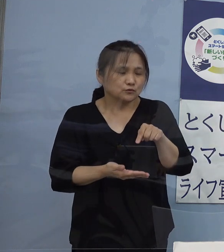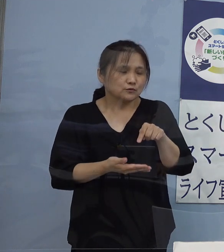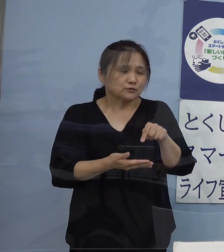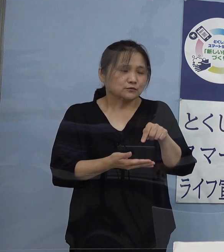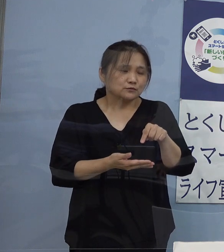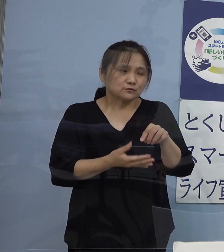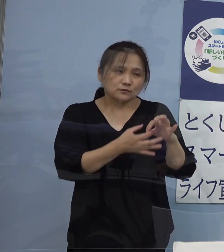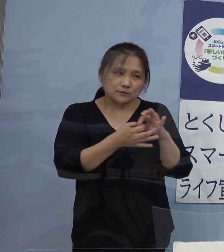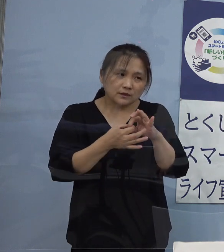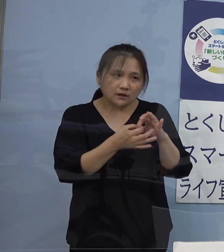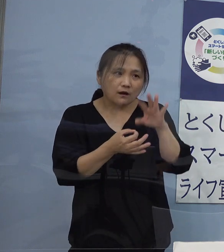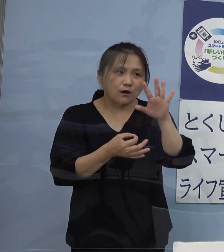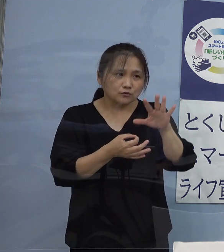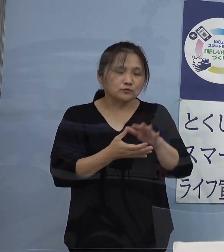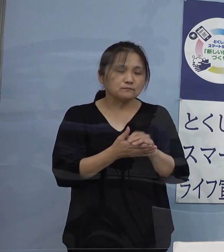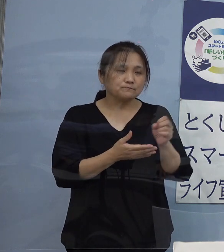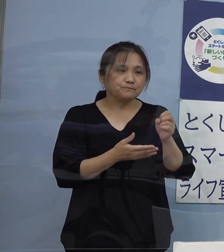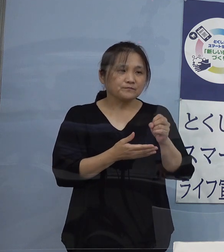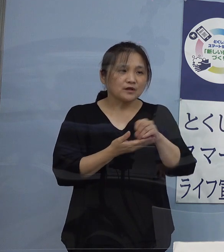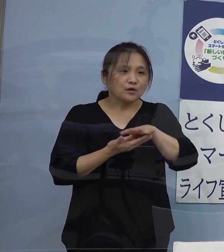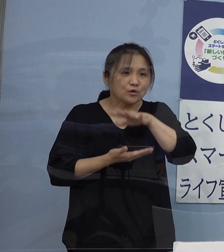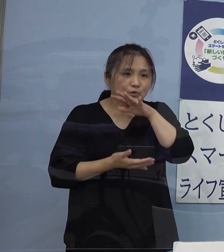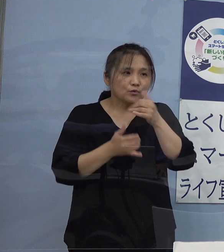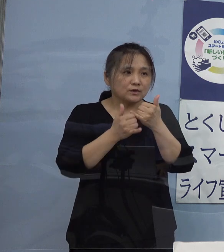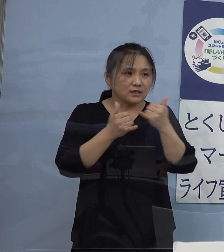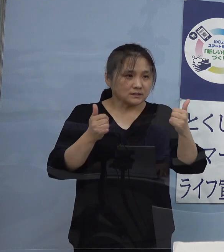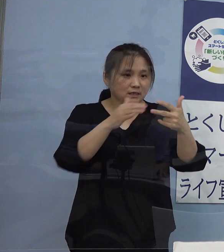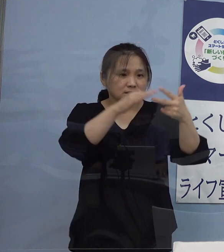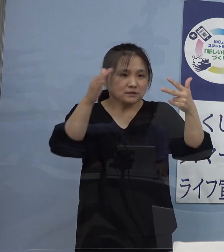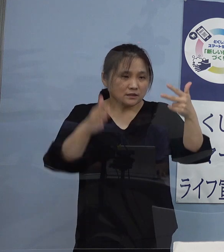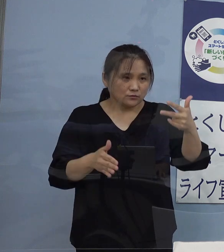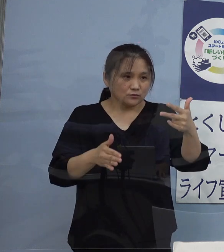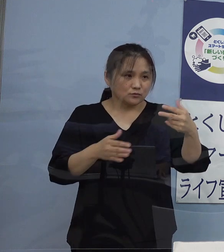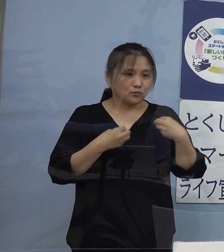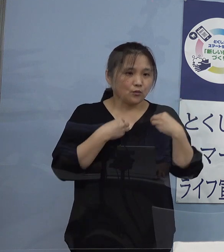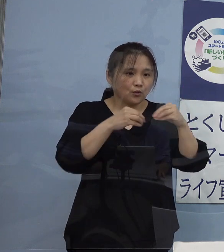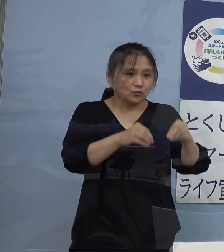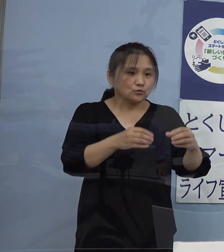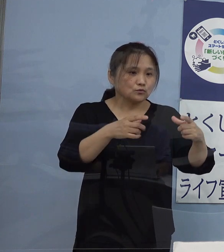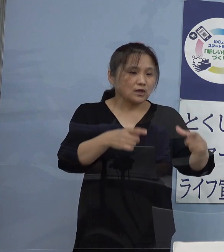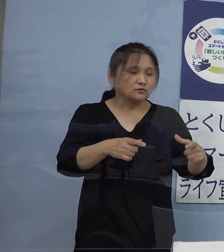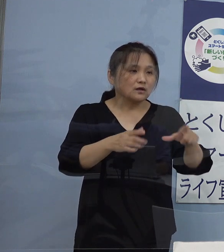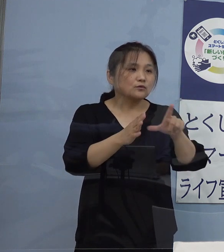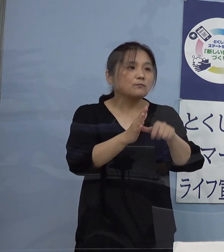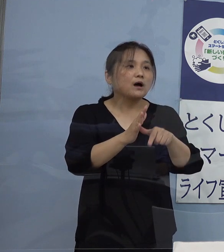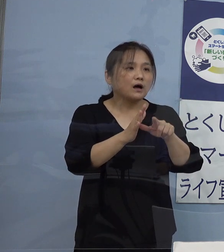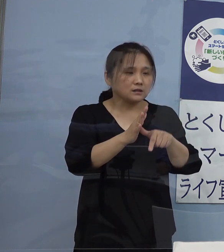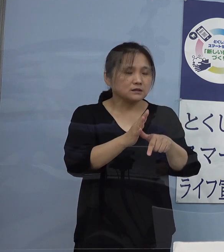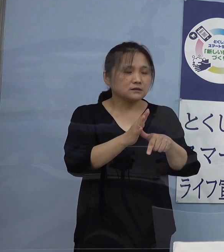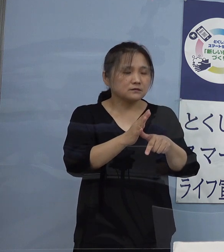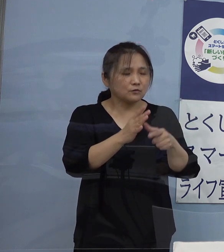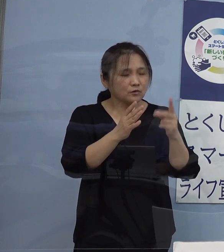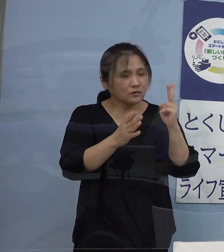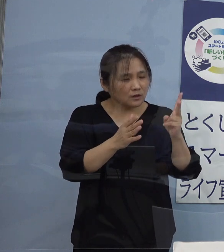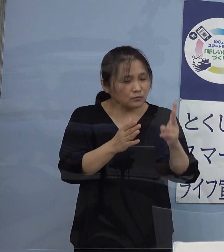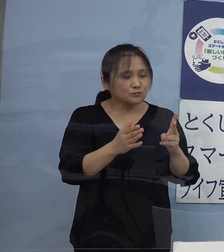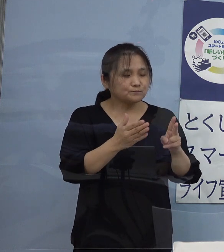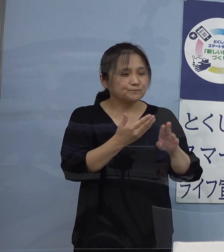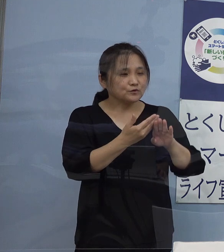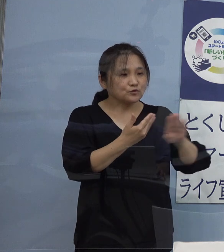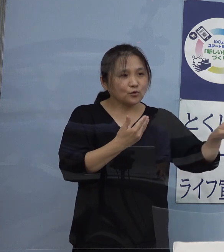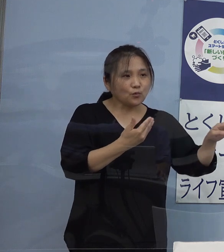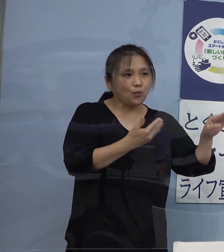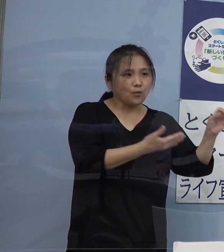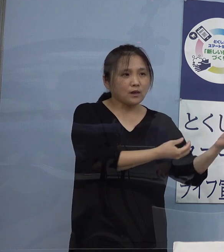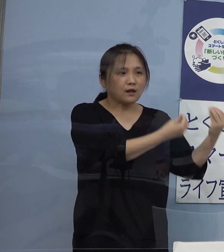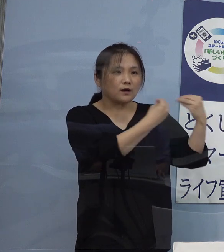2つの高齢者関係、施設関係のクラスターといった点についても、まあ、そうしたこともおそらく想定を